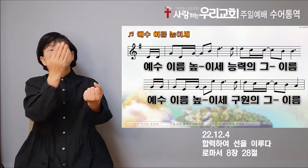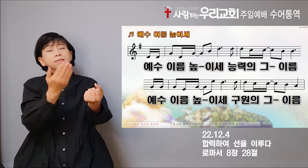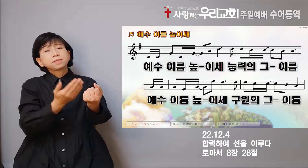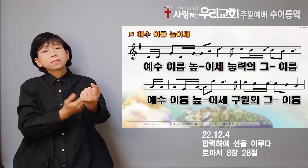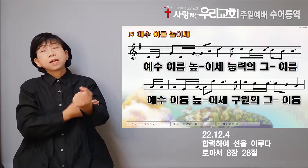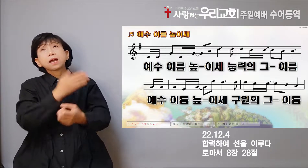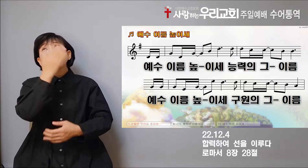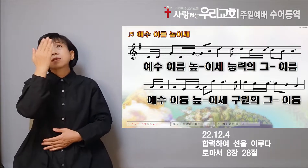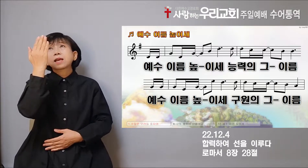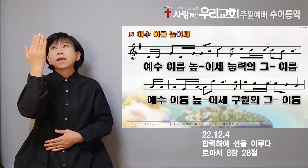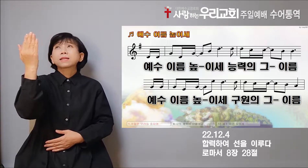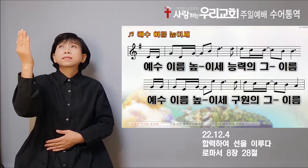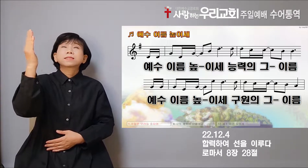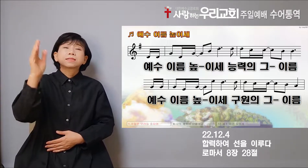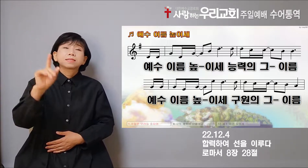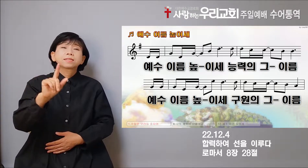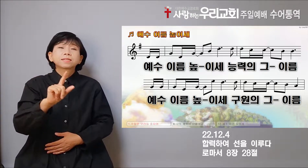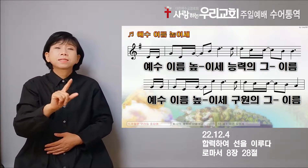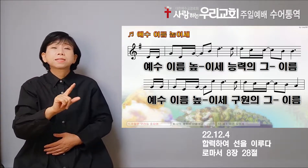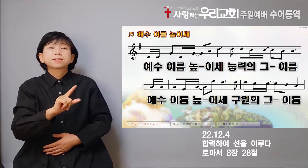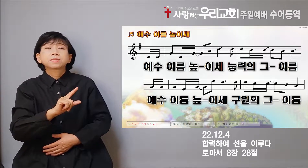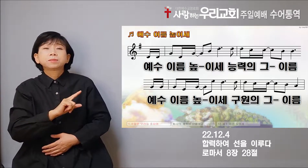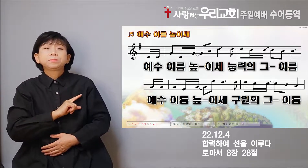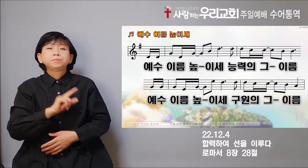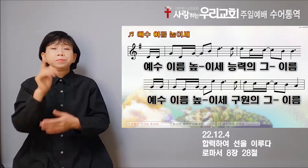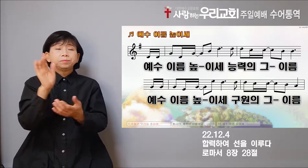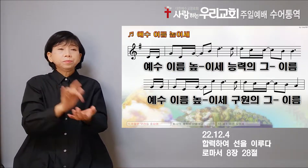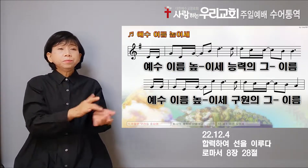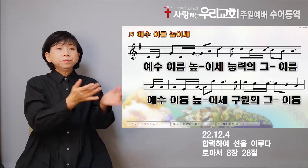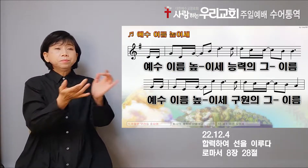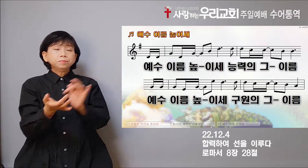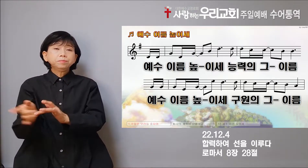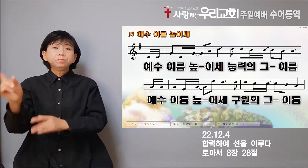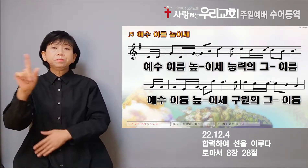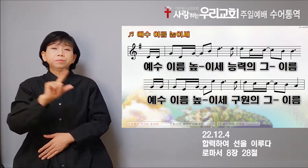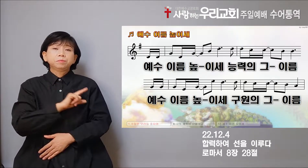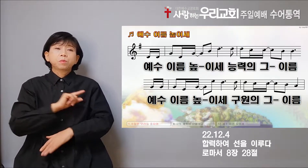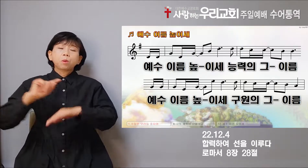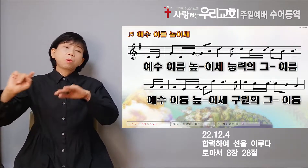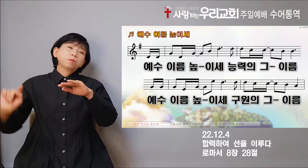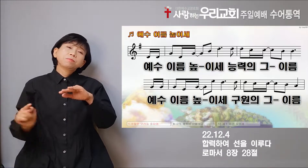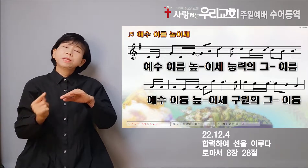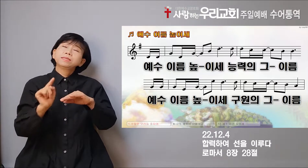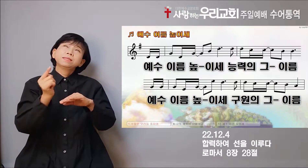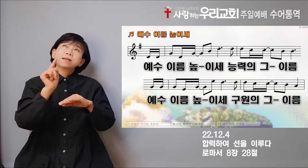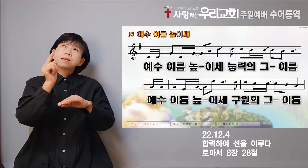높이세 능력의 그 이름 예수 이름